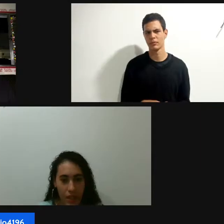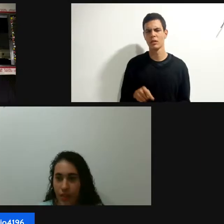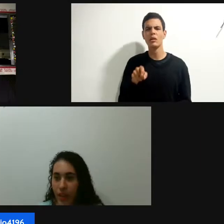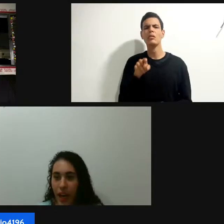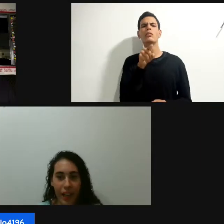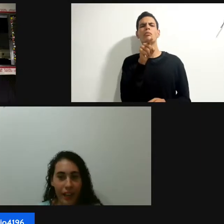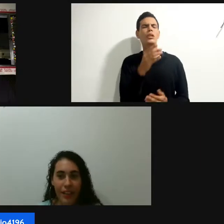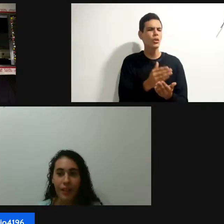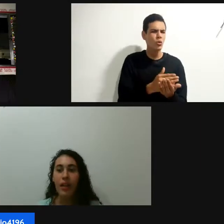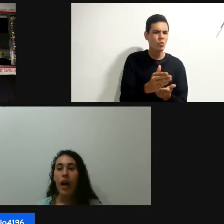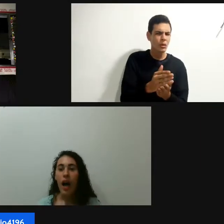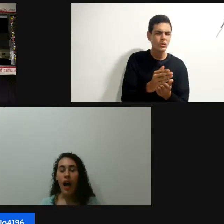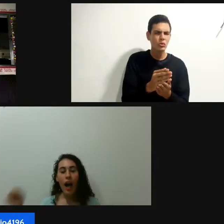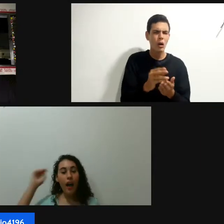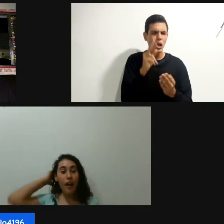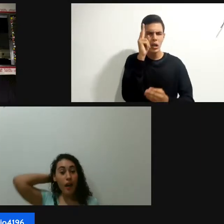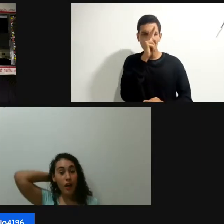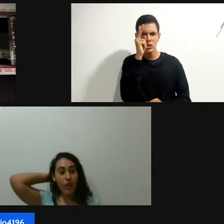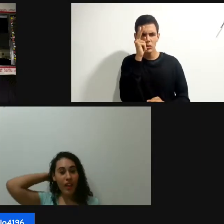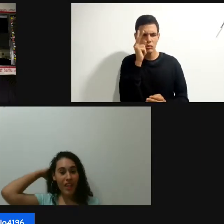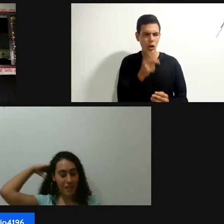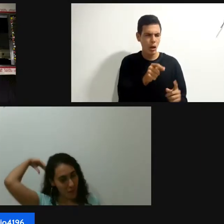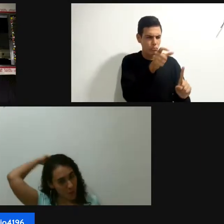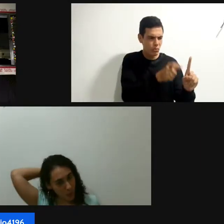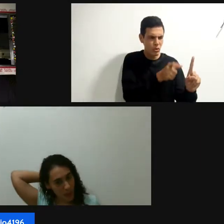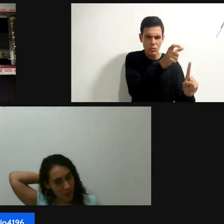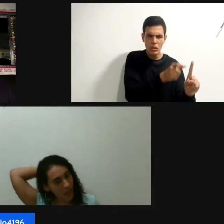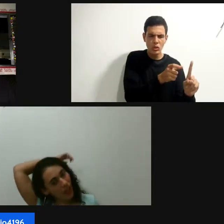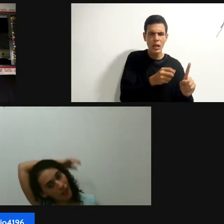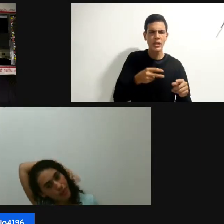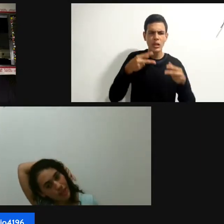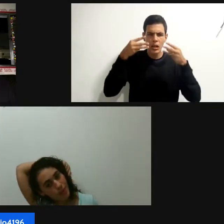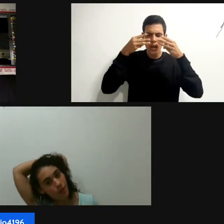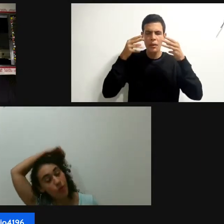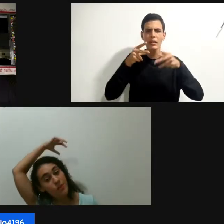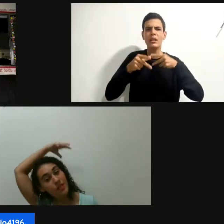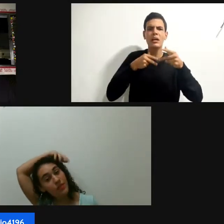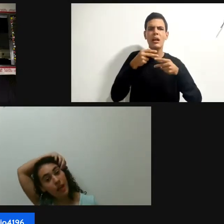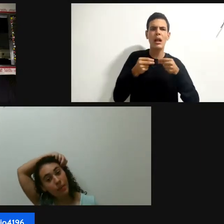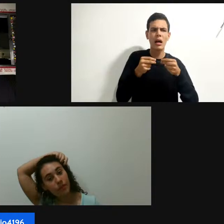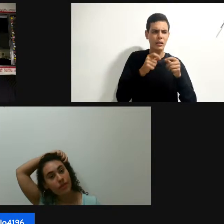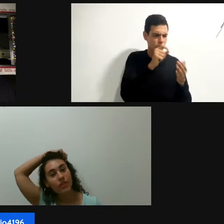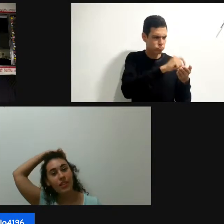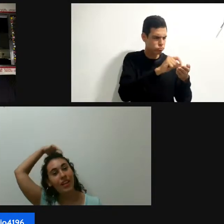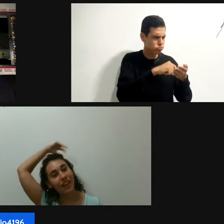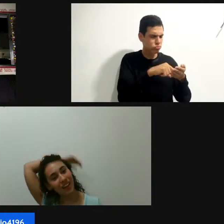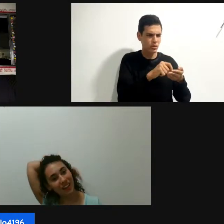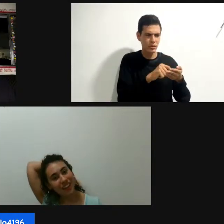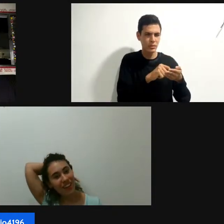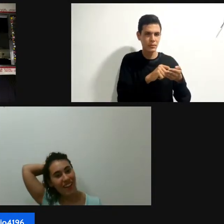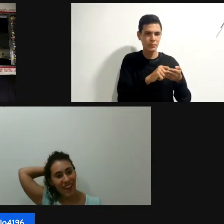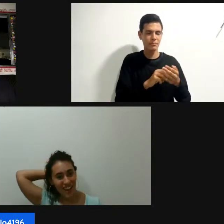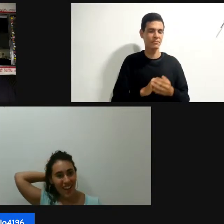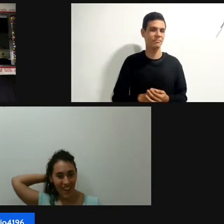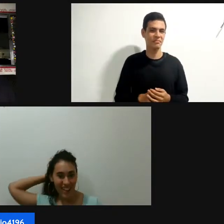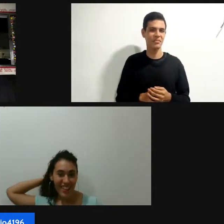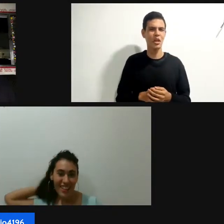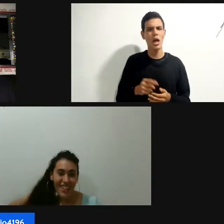a escrever a Ágata. Eu falei isso no começo da live, mas eu vou porque a audiência é assim, é